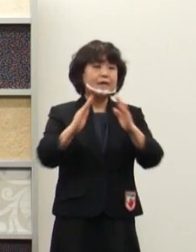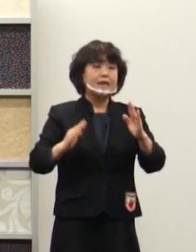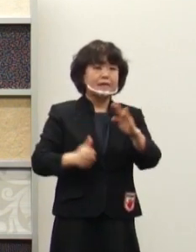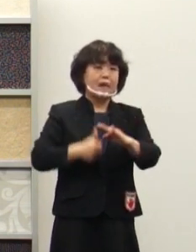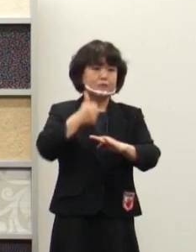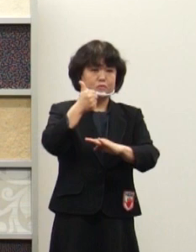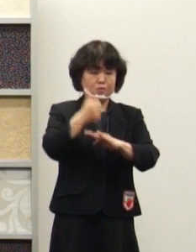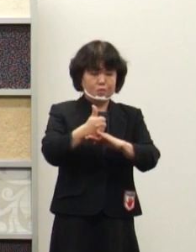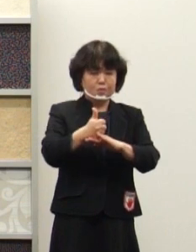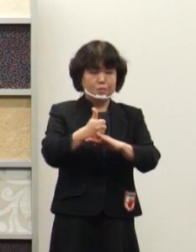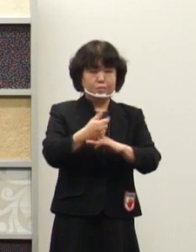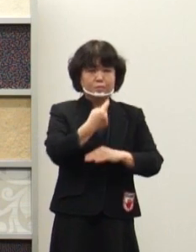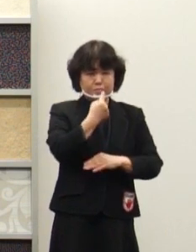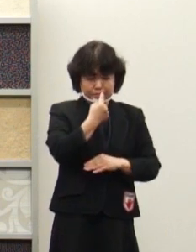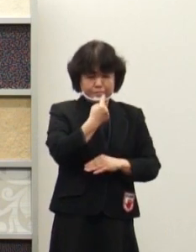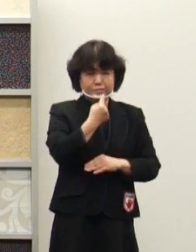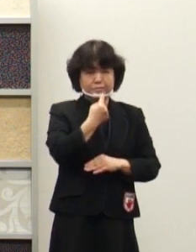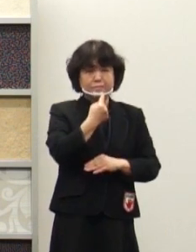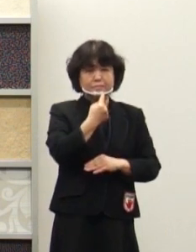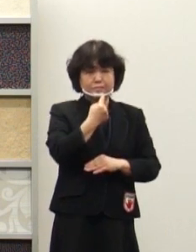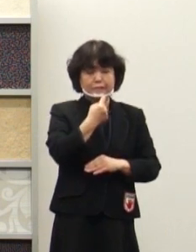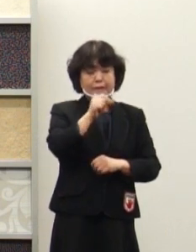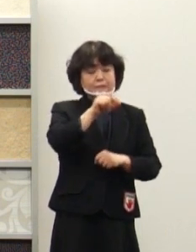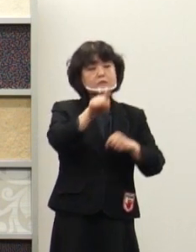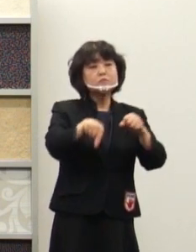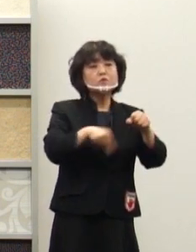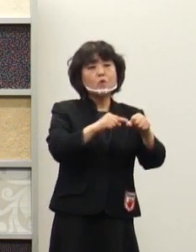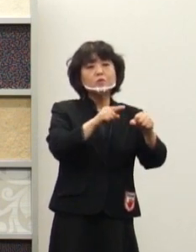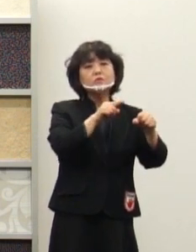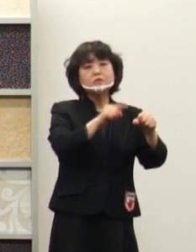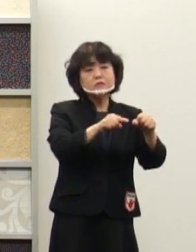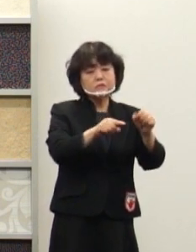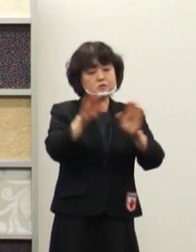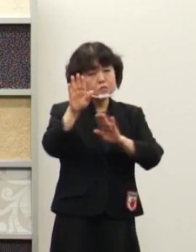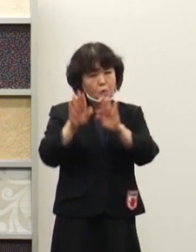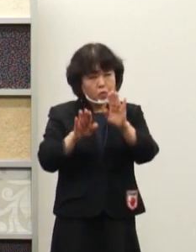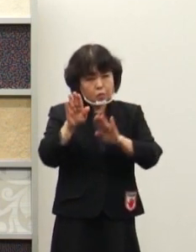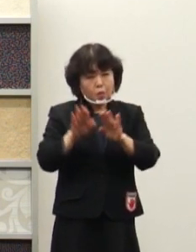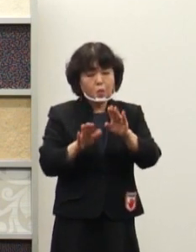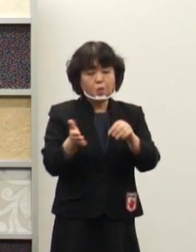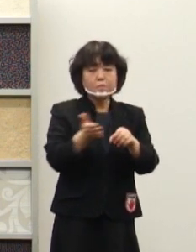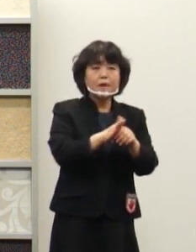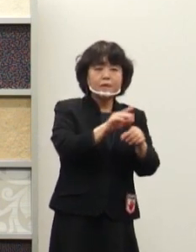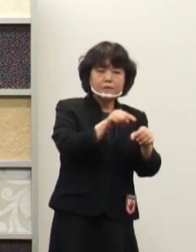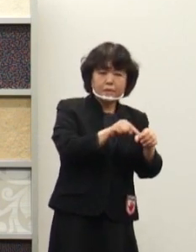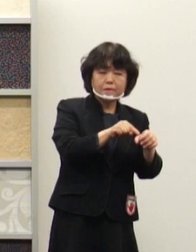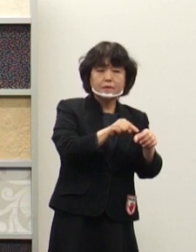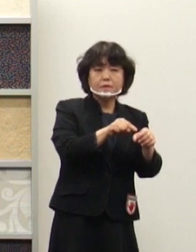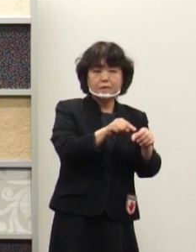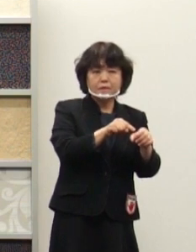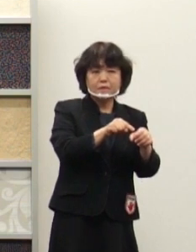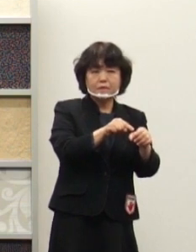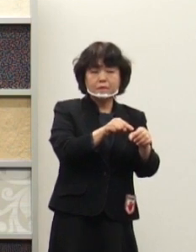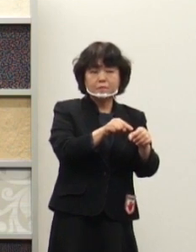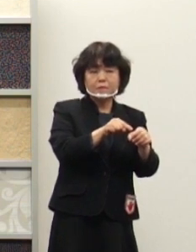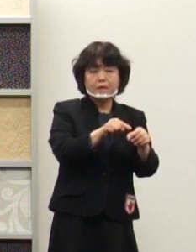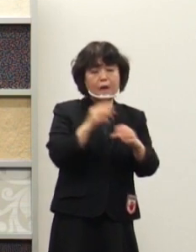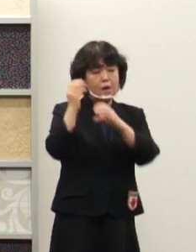でありますので、事務局にですね、こういう状況を踏まえて、延